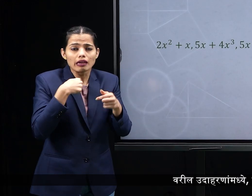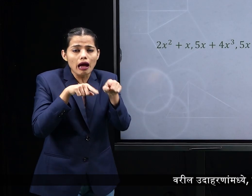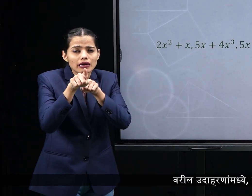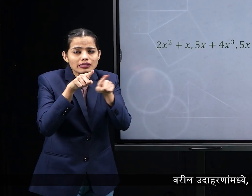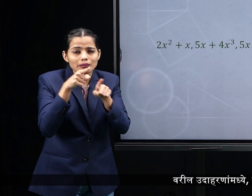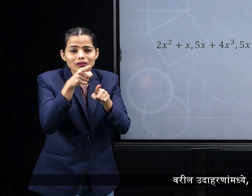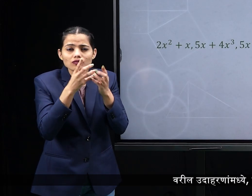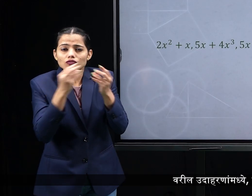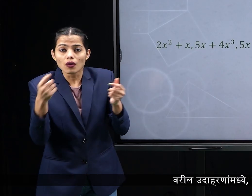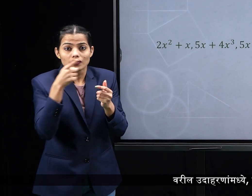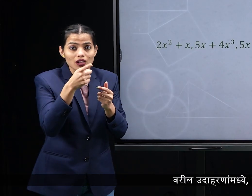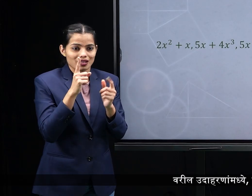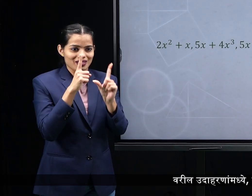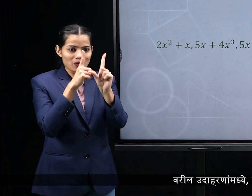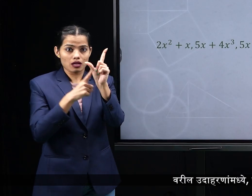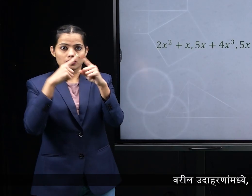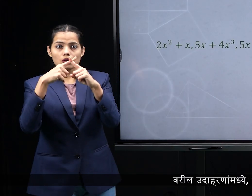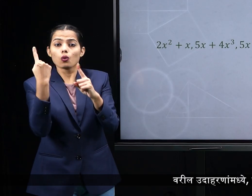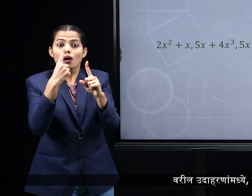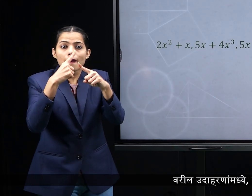वरील उदाहरणमध्ये चल x आहे.